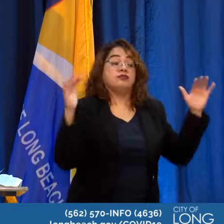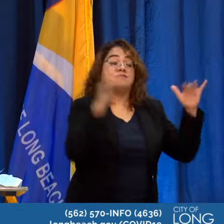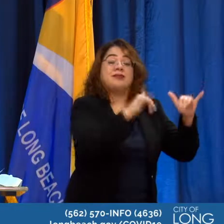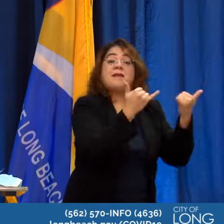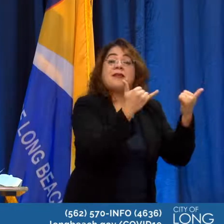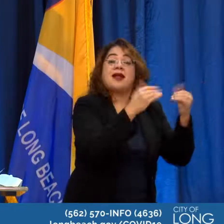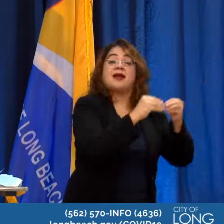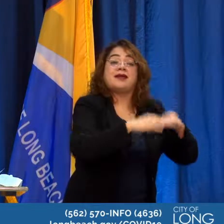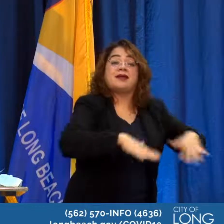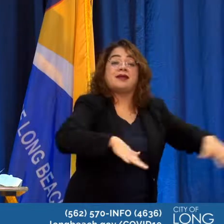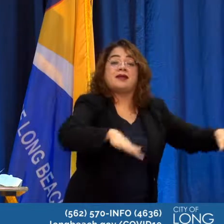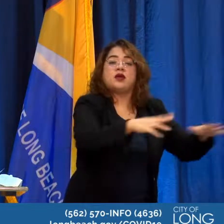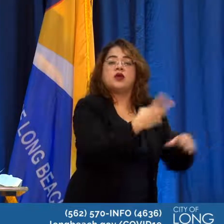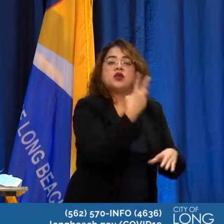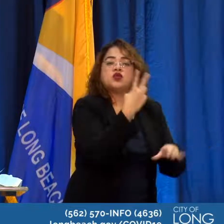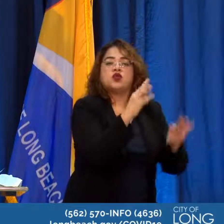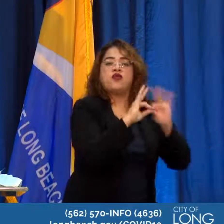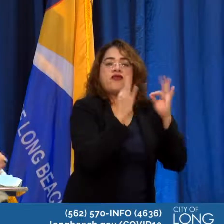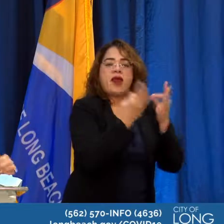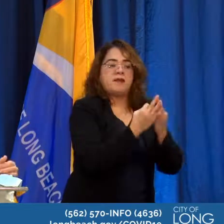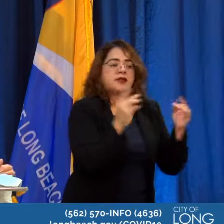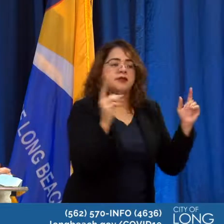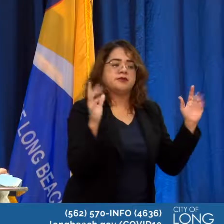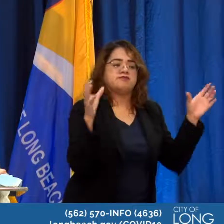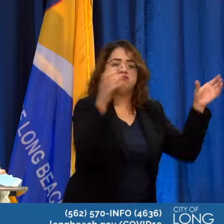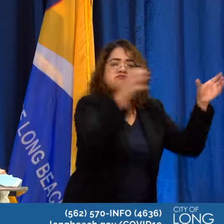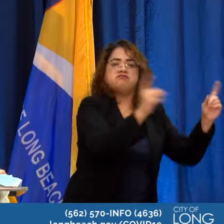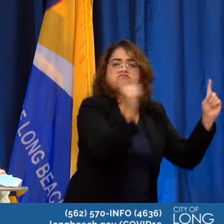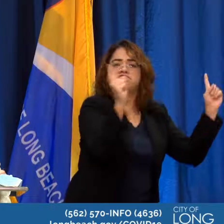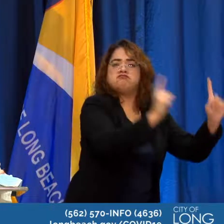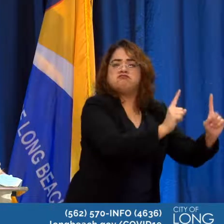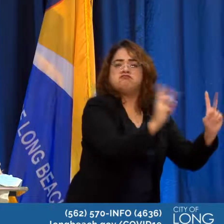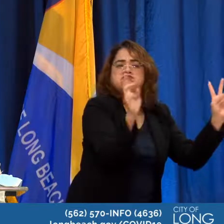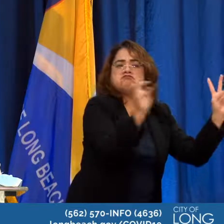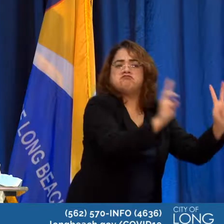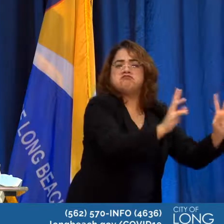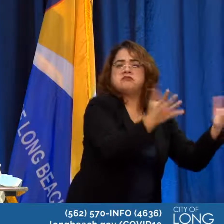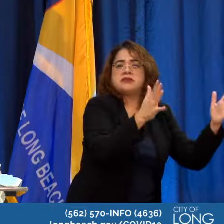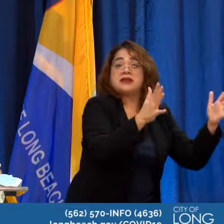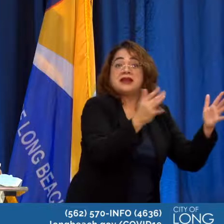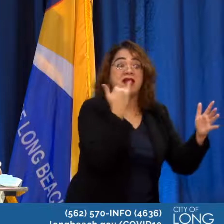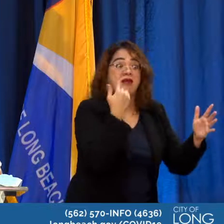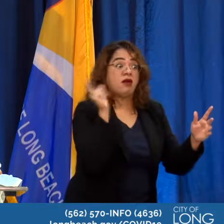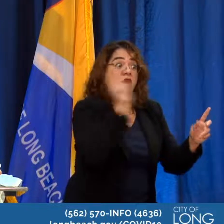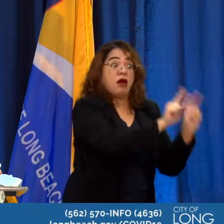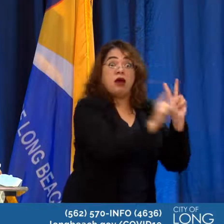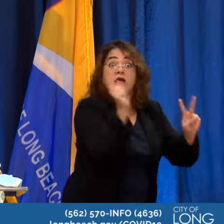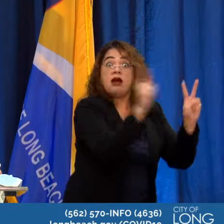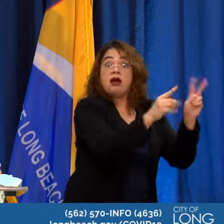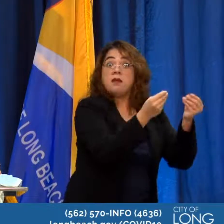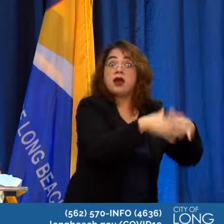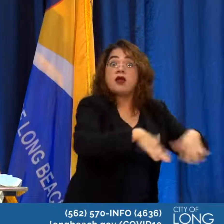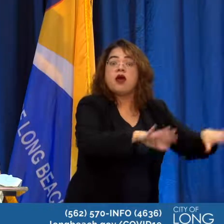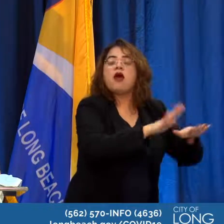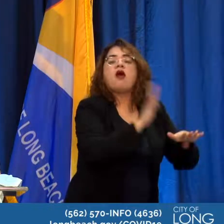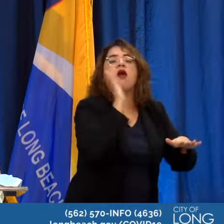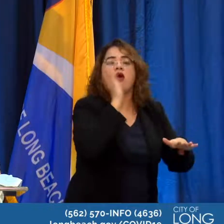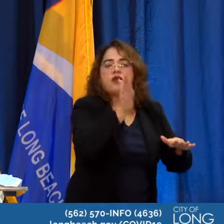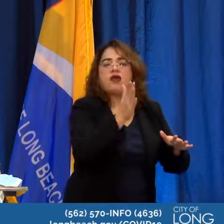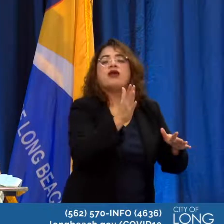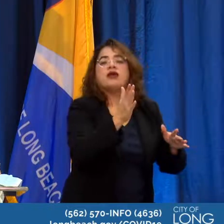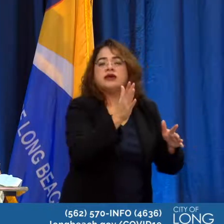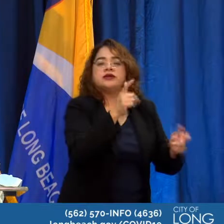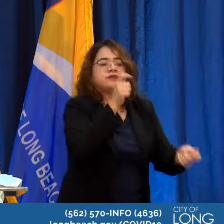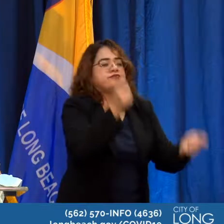la vez. El Estado está considerando también nuevas restricciones en torno a la capacidad que se anunciarán en los